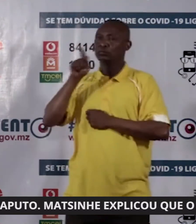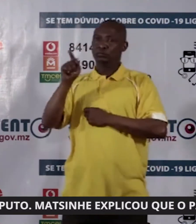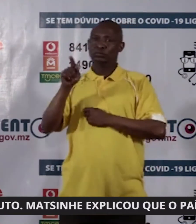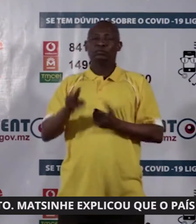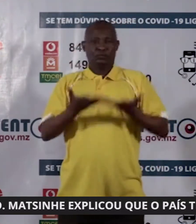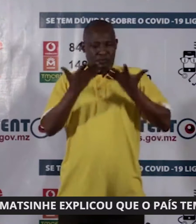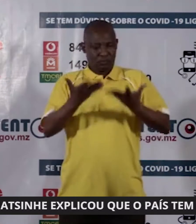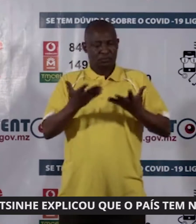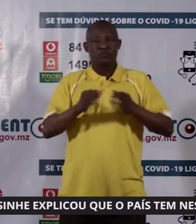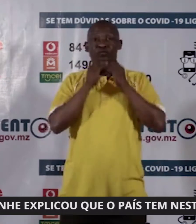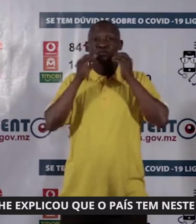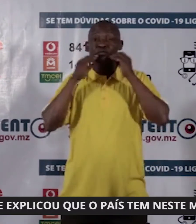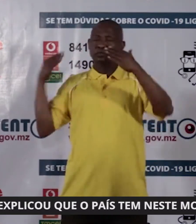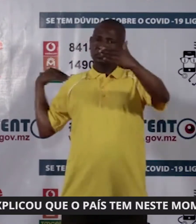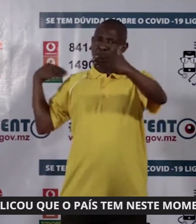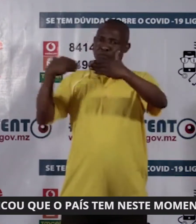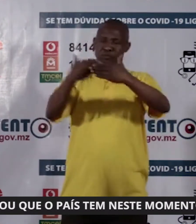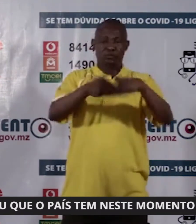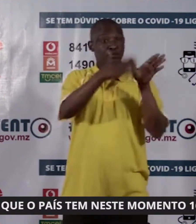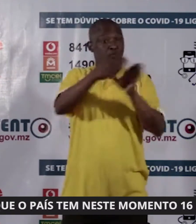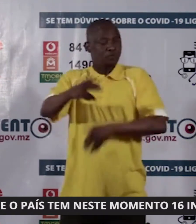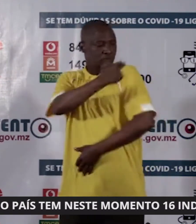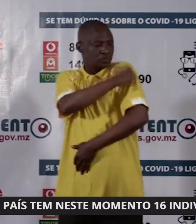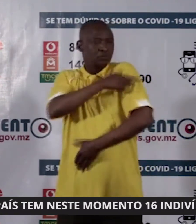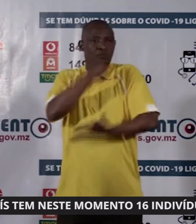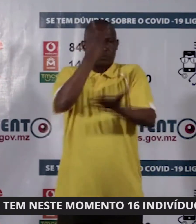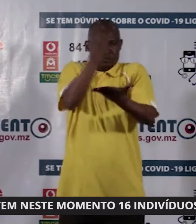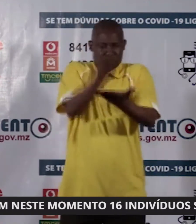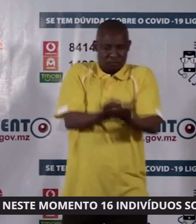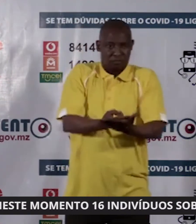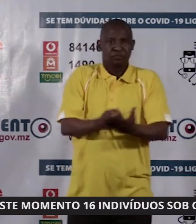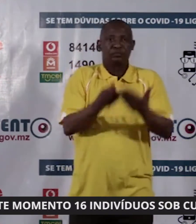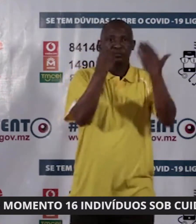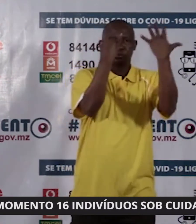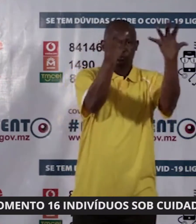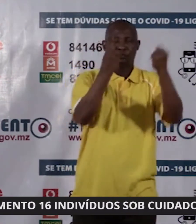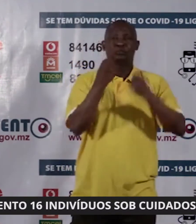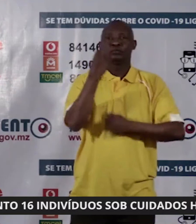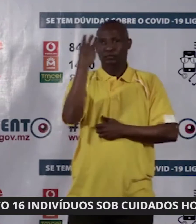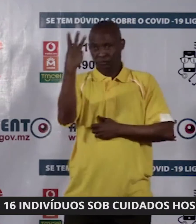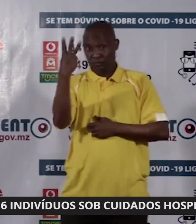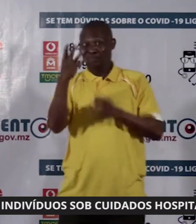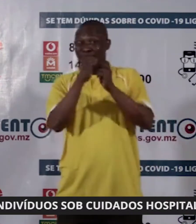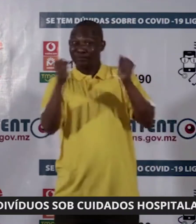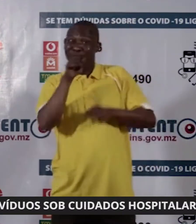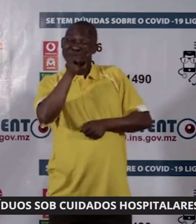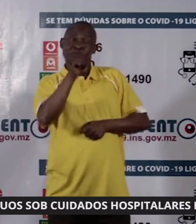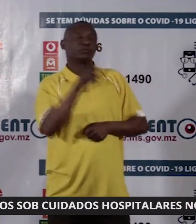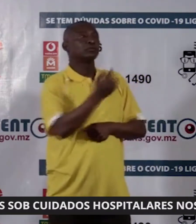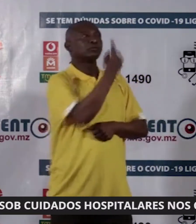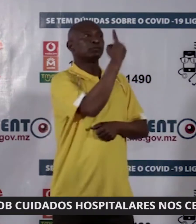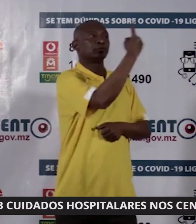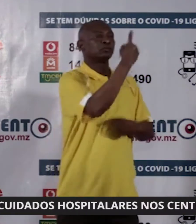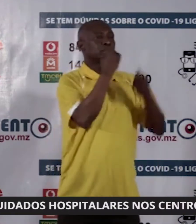indivíduos internados devido à Covid-19, dos quais 16 estão sob cuidados médicos nos